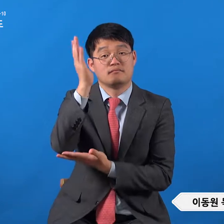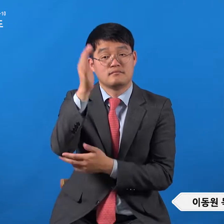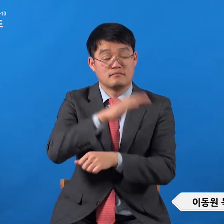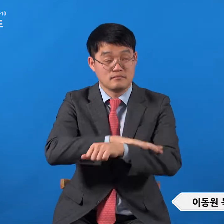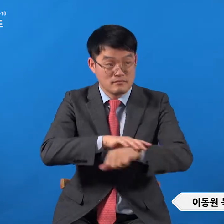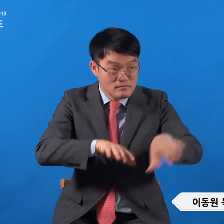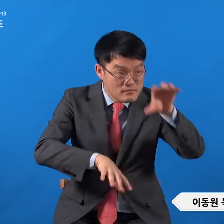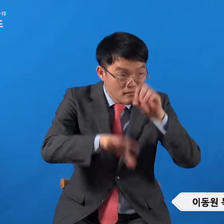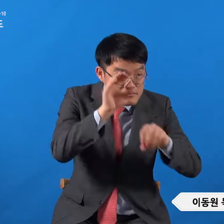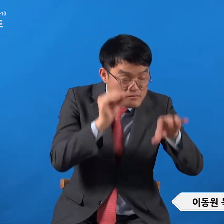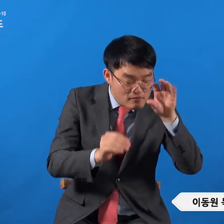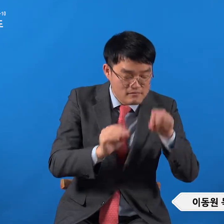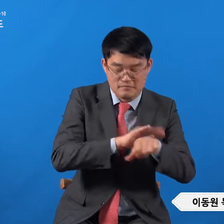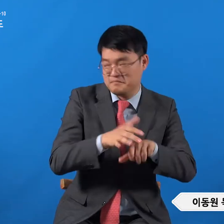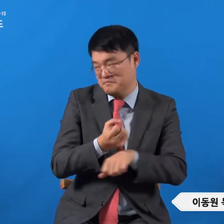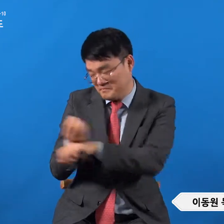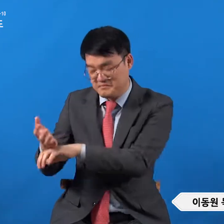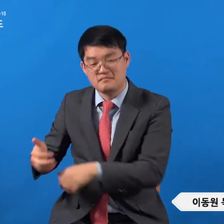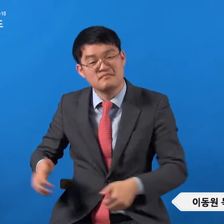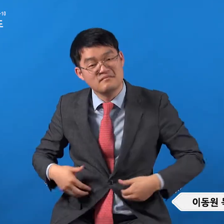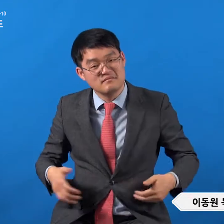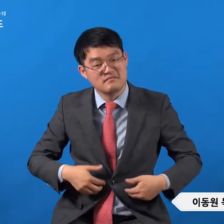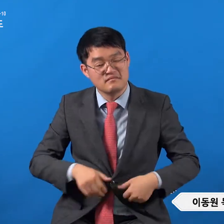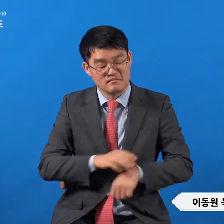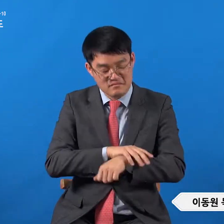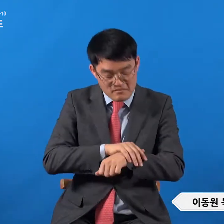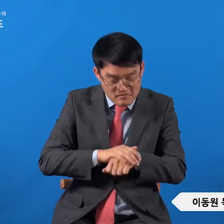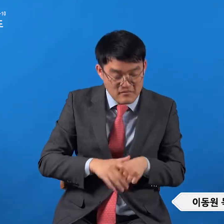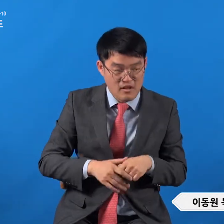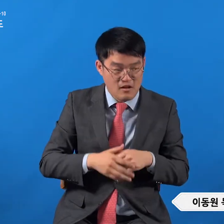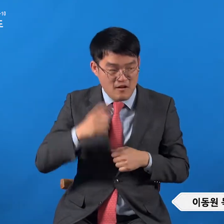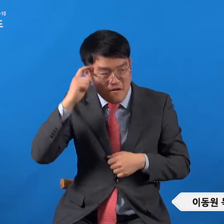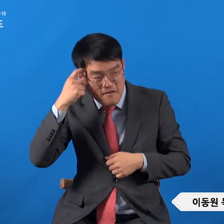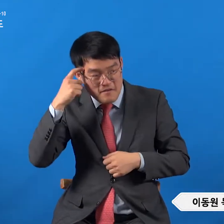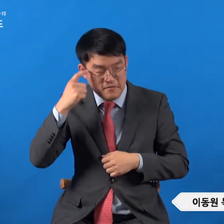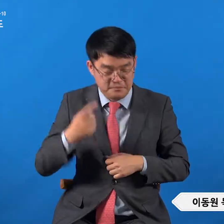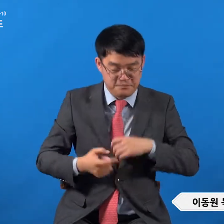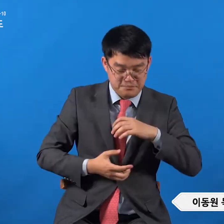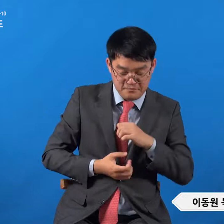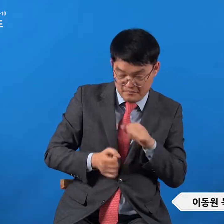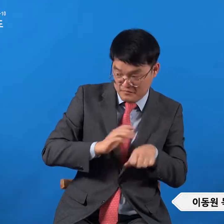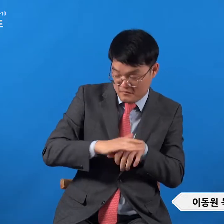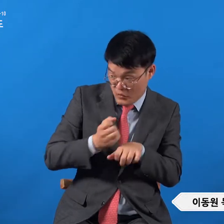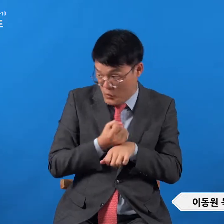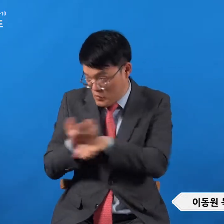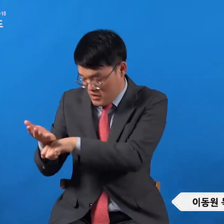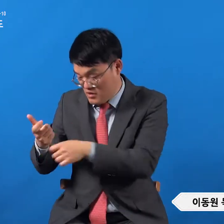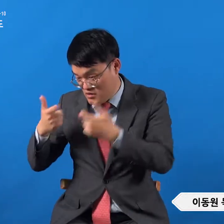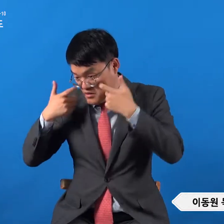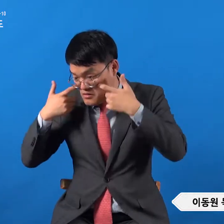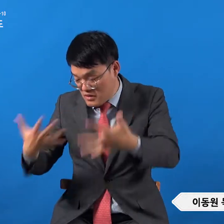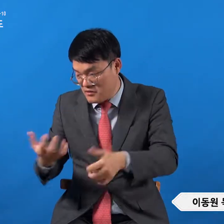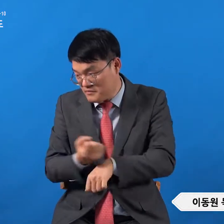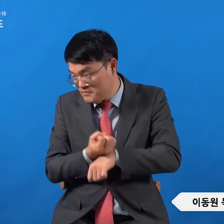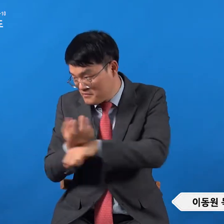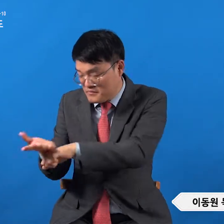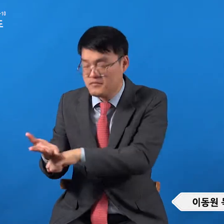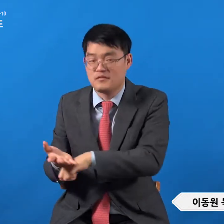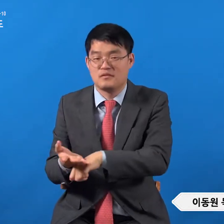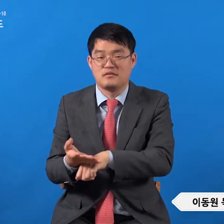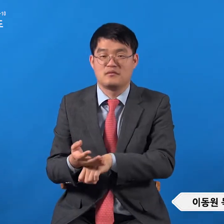설교를 이렇게 잘 들어야 돼요. 이거 얼마나 잘 소화했어요. 그걸 얼마나 정확하게 복음을